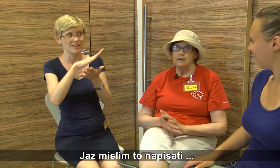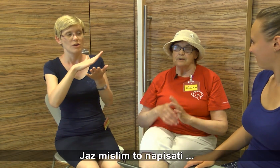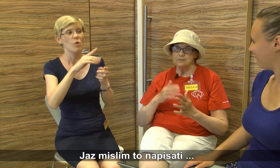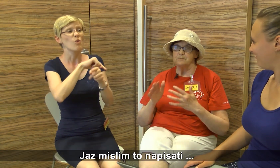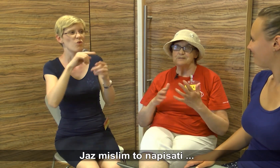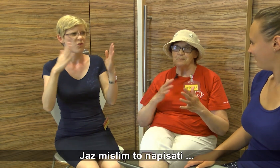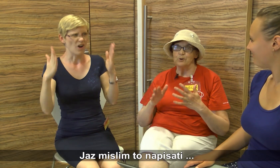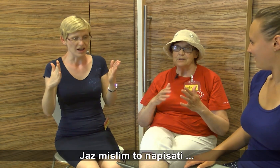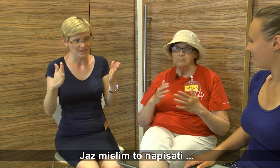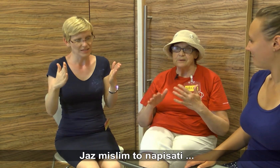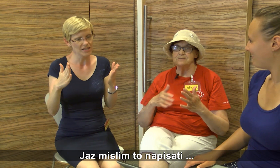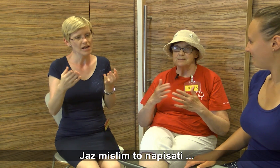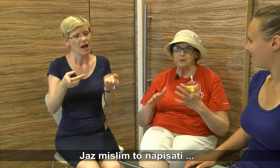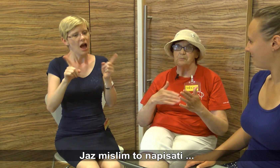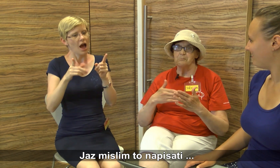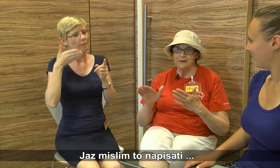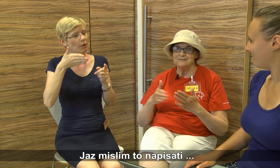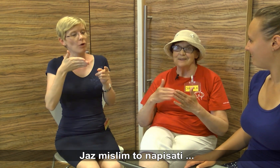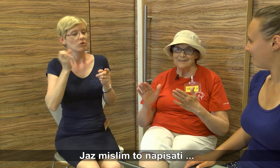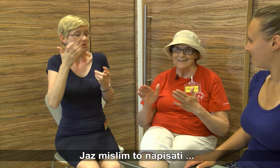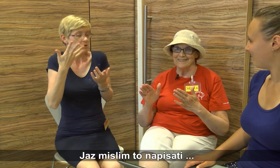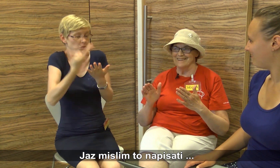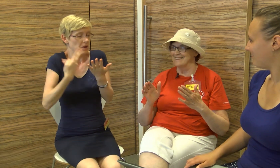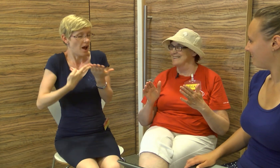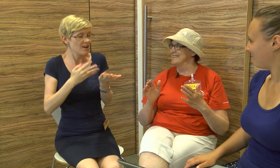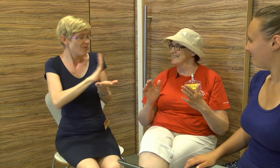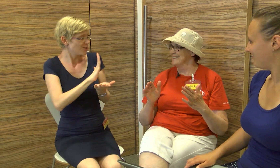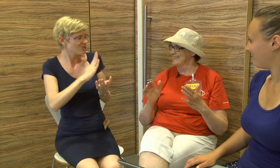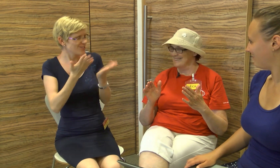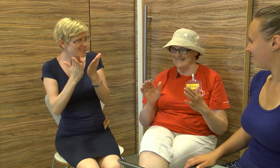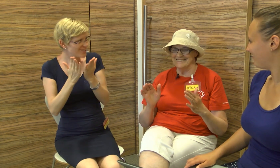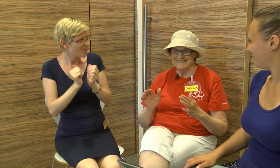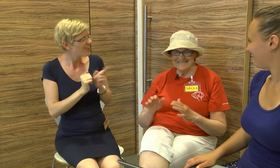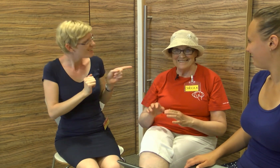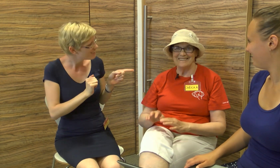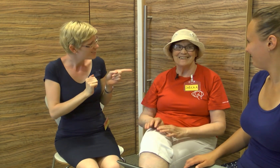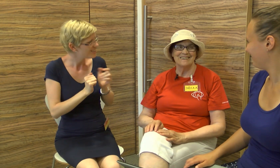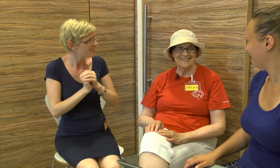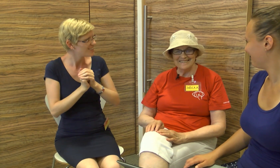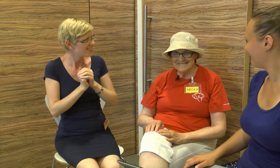Jaz mislim to napisati, pa bom pa zginala.